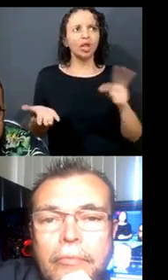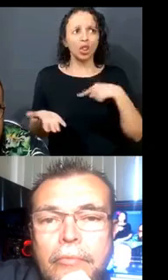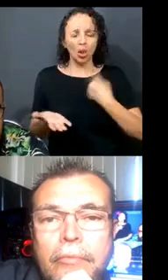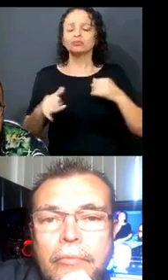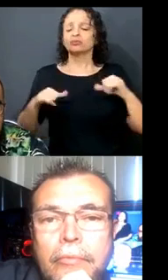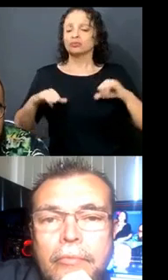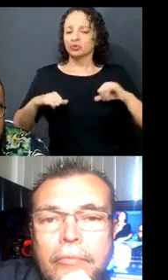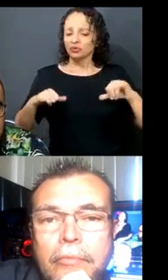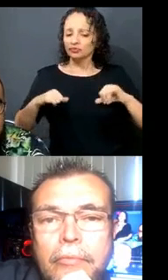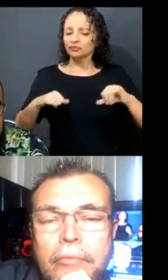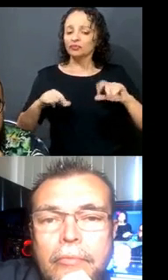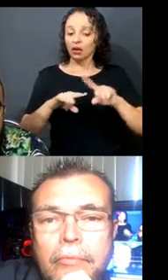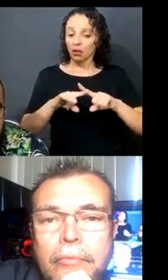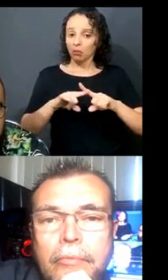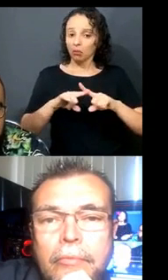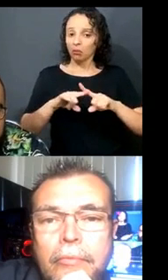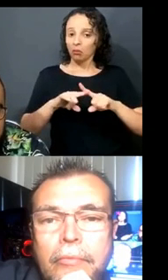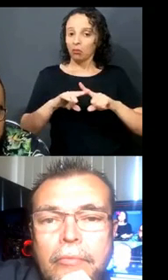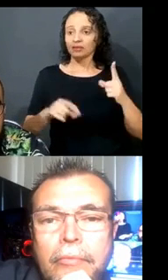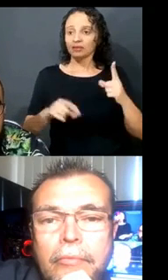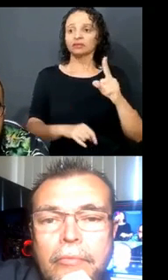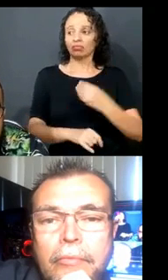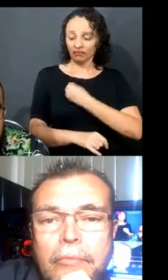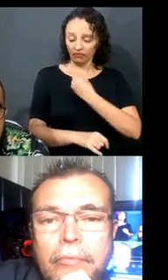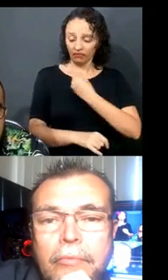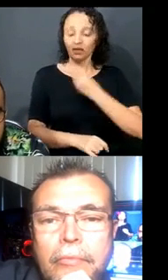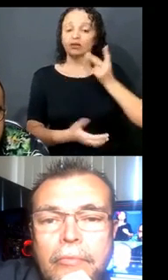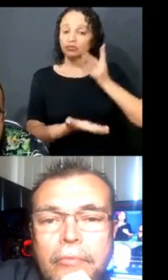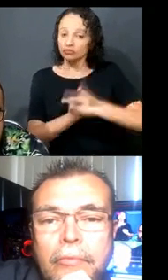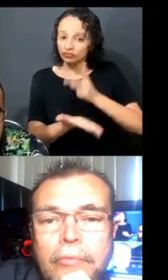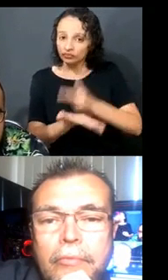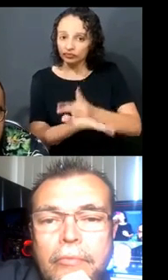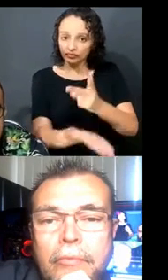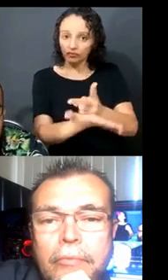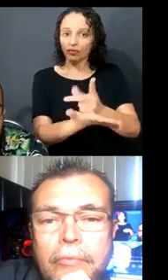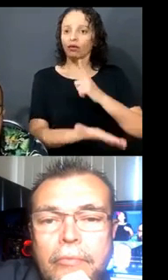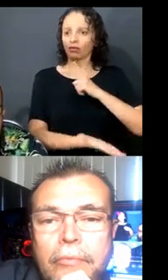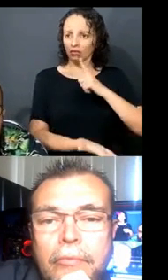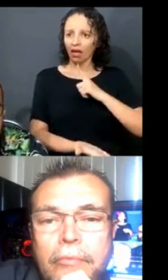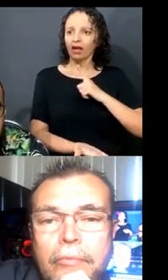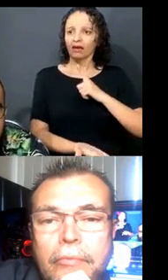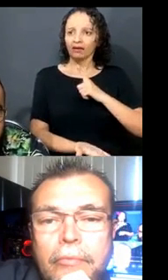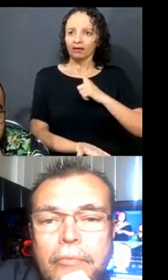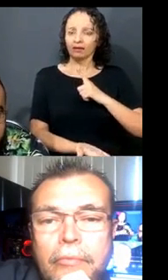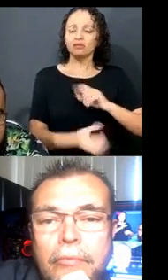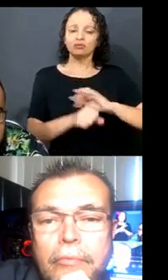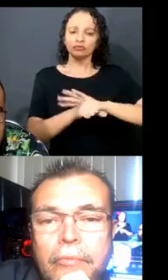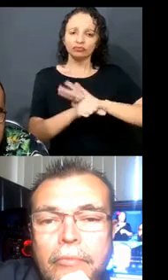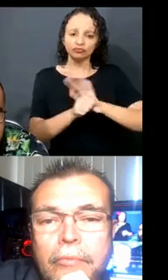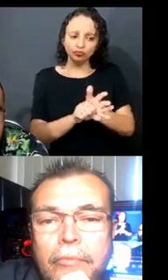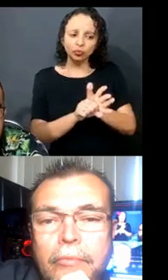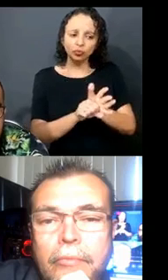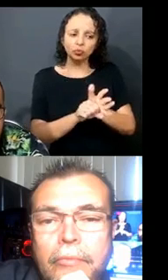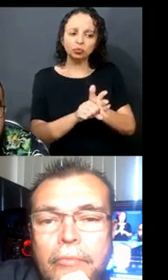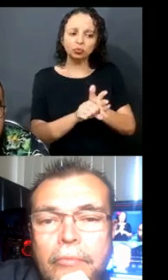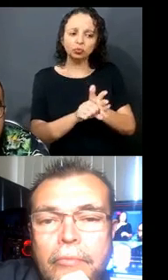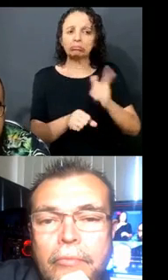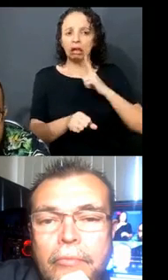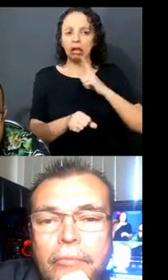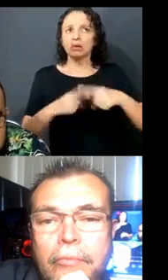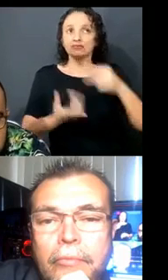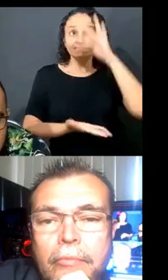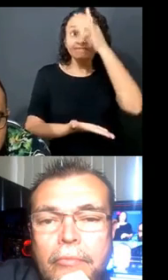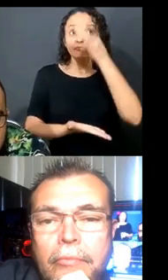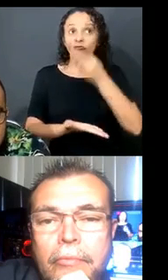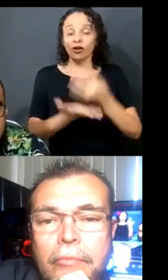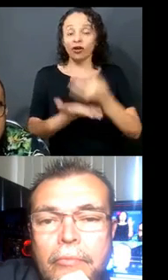em cheio, mas existe vida além do Covid e vivendo essa vida com fé